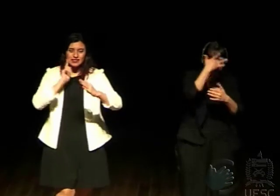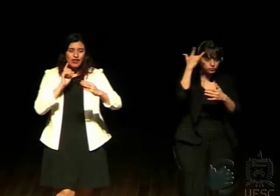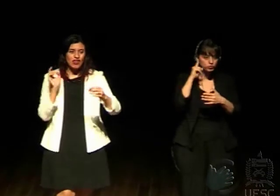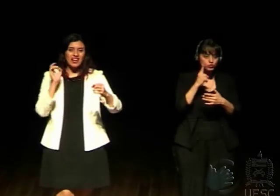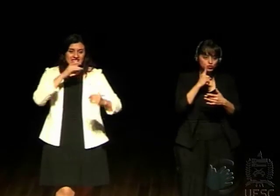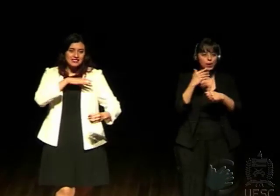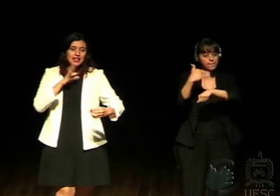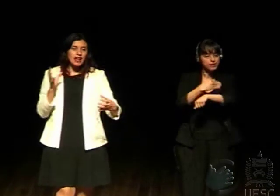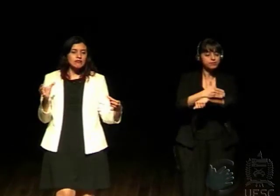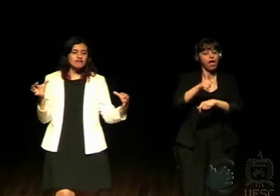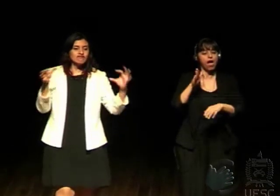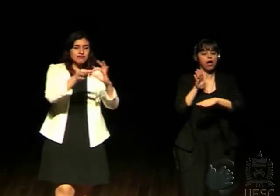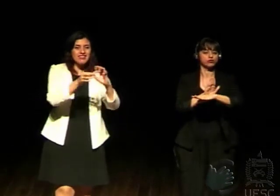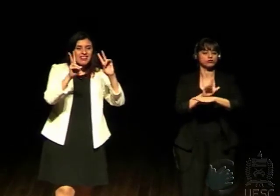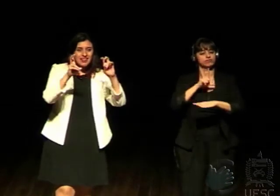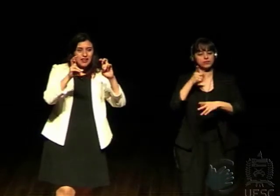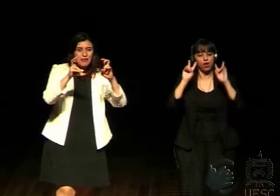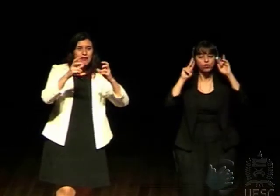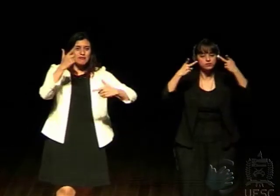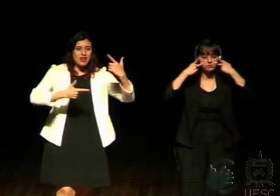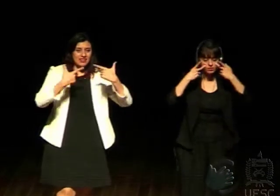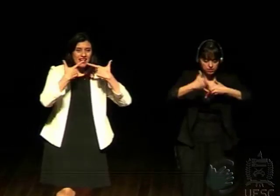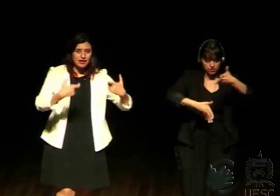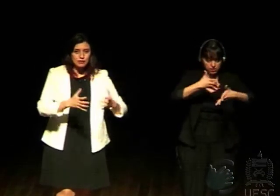señas en nuestro país.